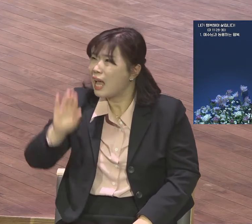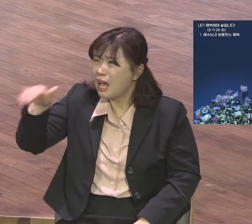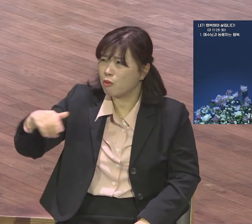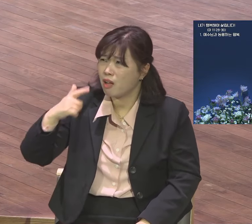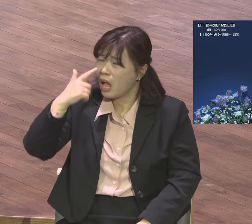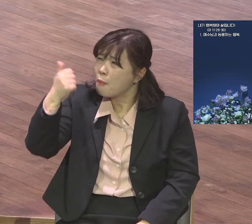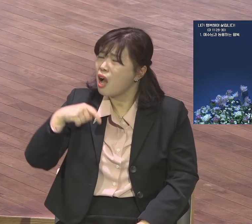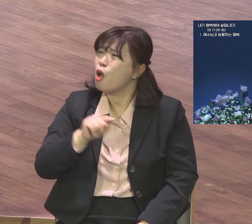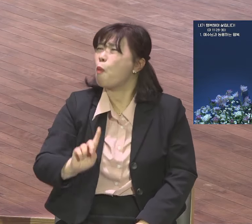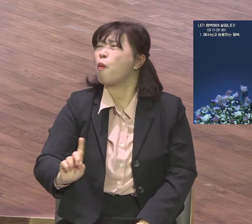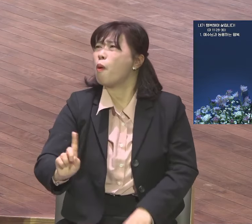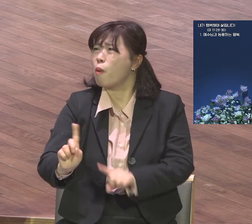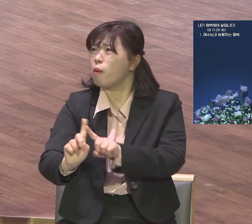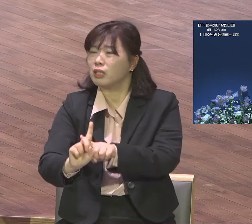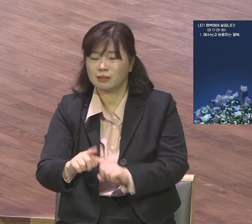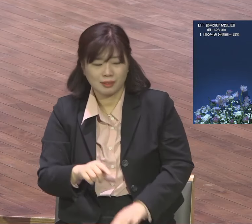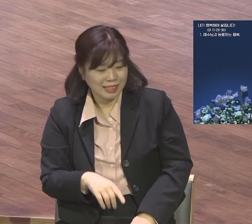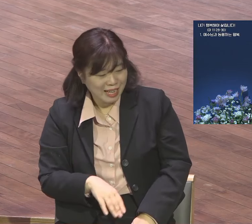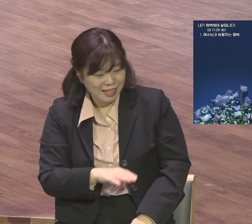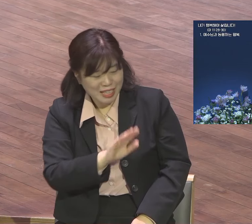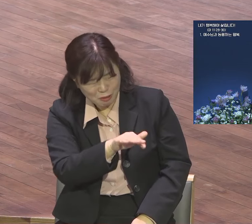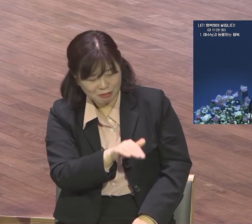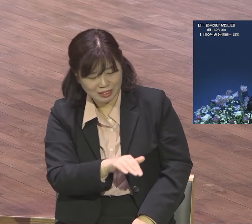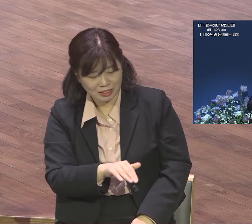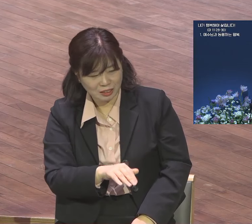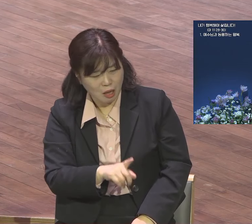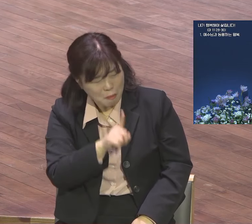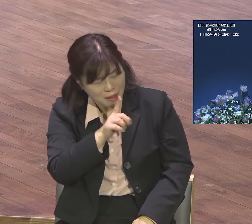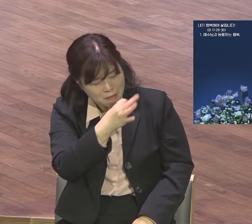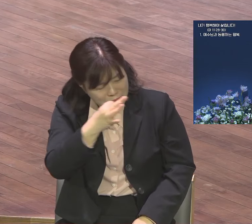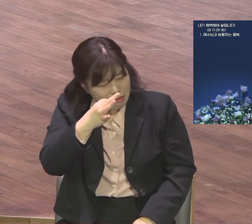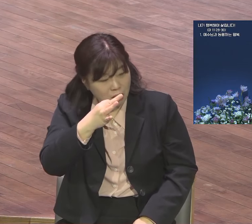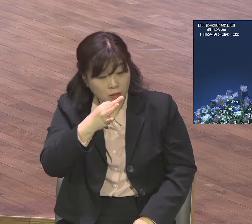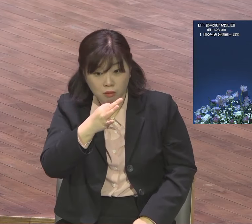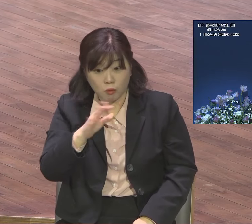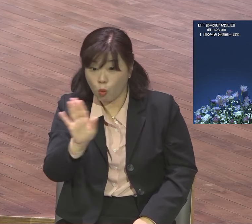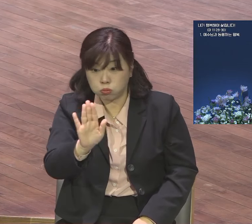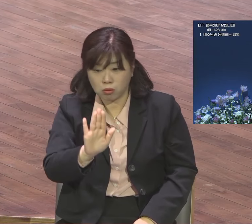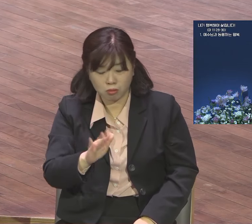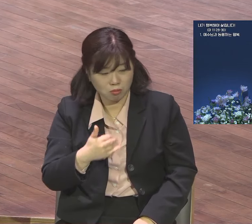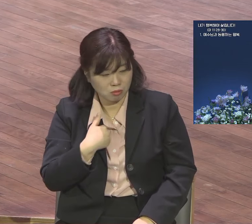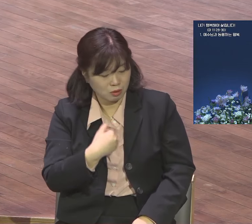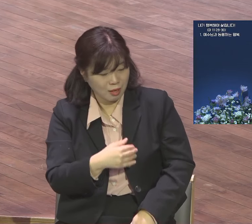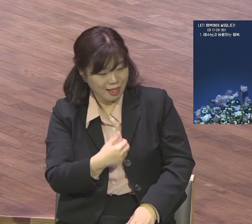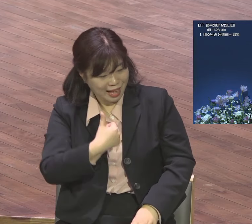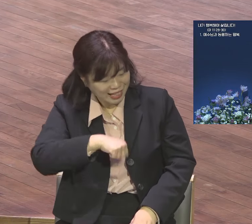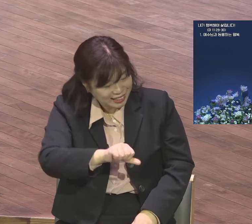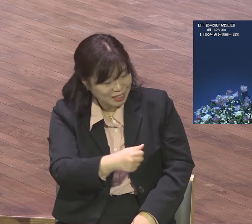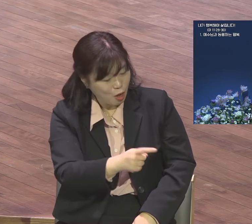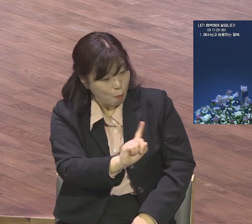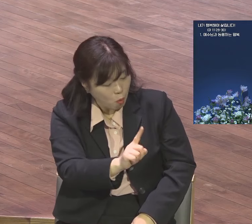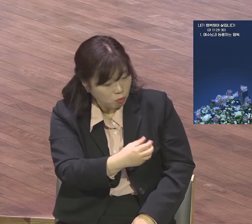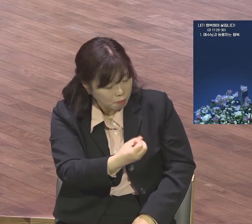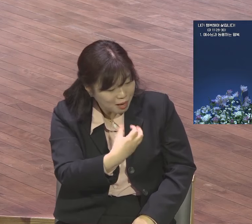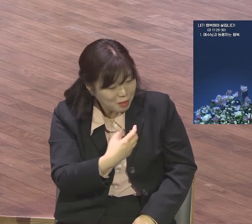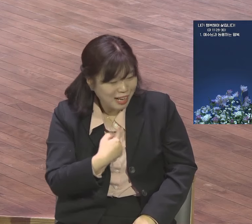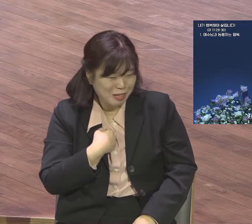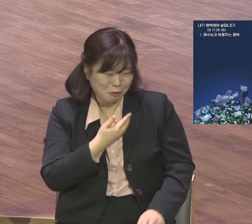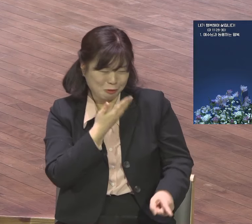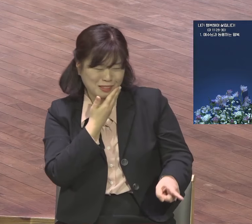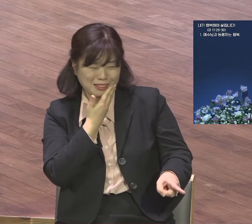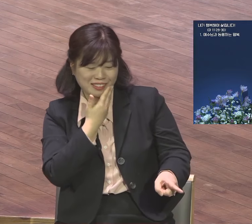안 합니다. 그 모습이 너무나 귀여워가지고 아주 잘 이해할 수 있도록 이렇게 설명을